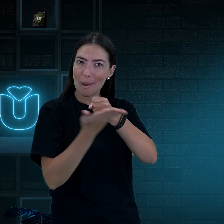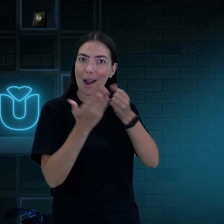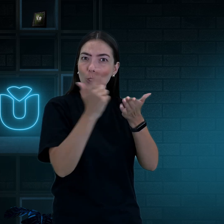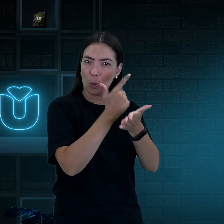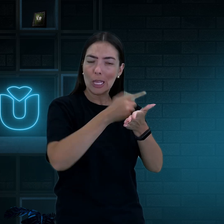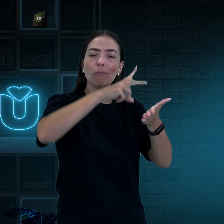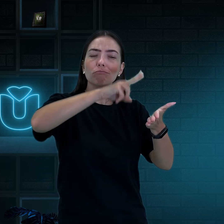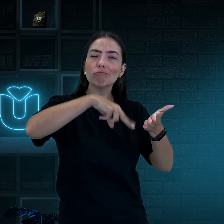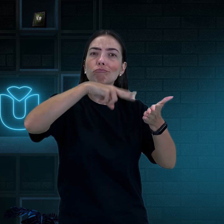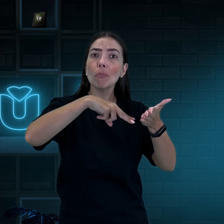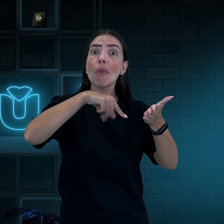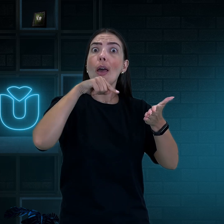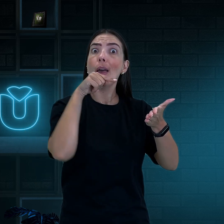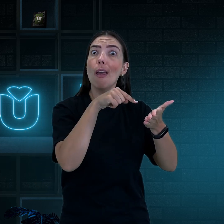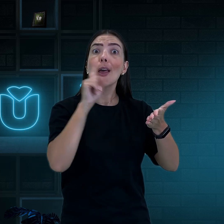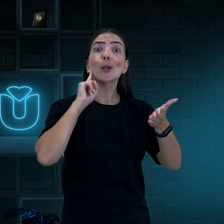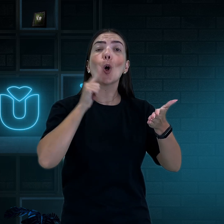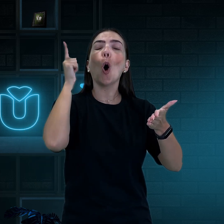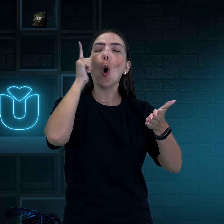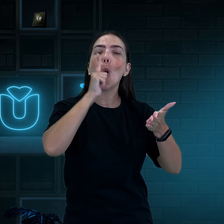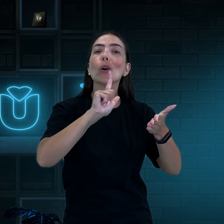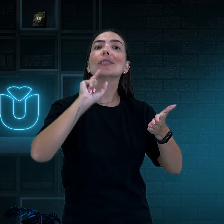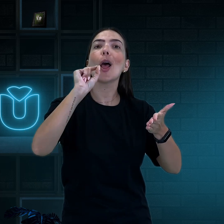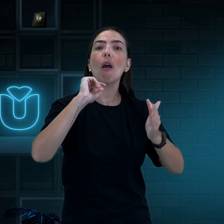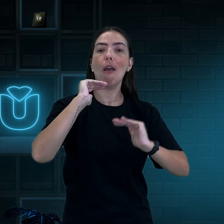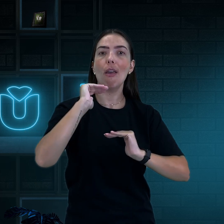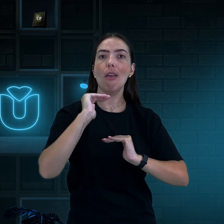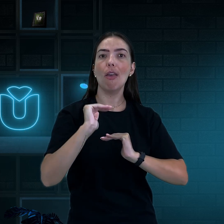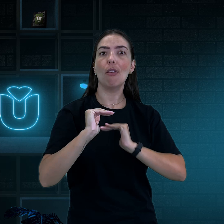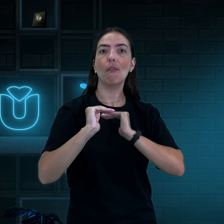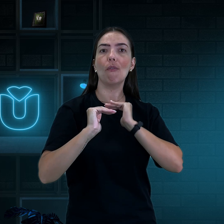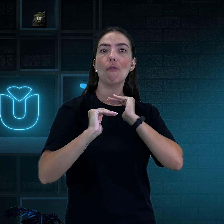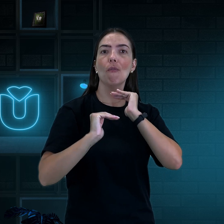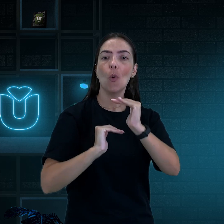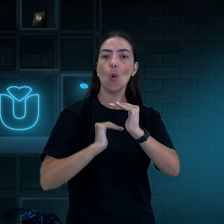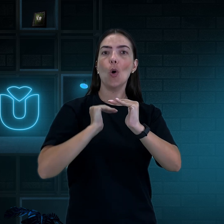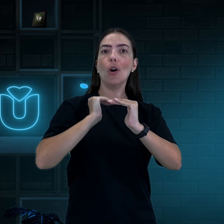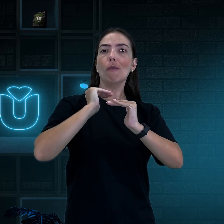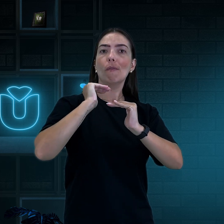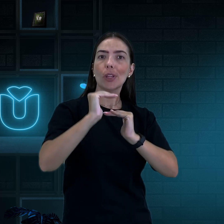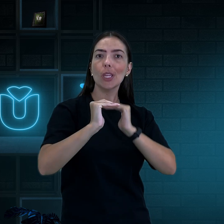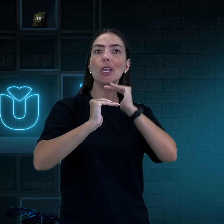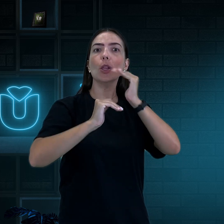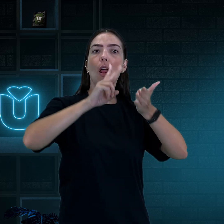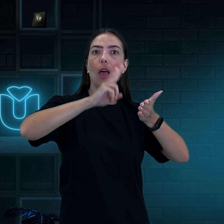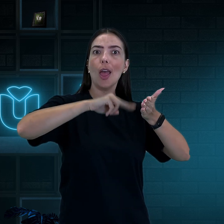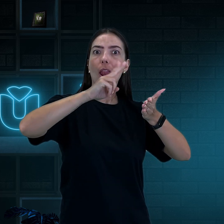conhecimento. Começa com uma leitura de um livro básico. E aí ele consegue se desenvolver e evoluindo a